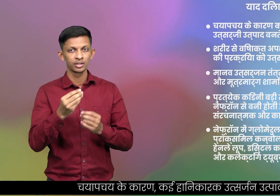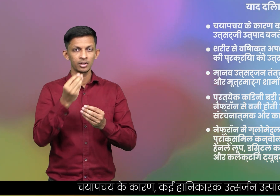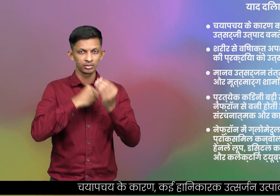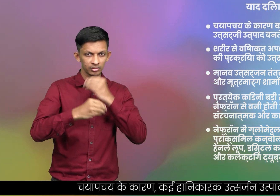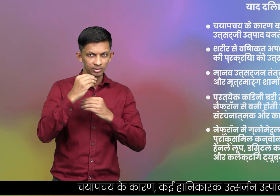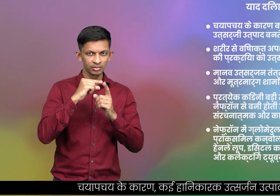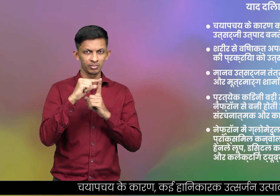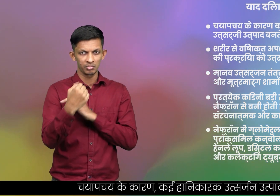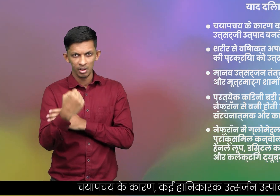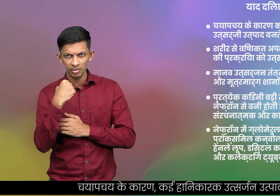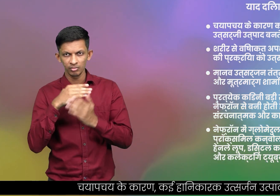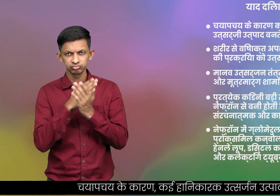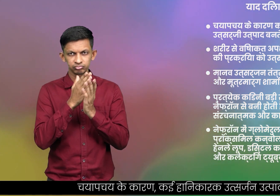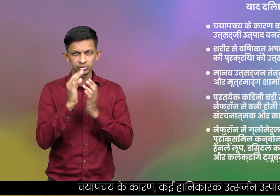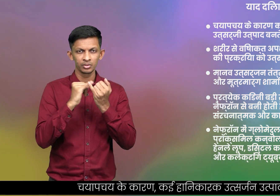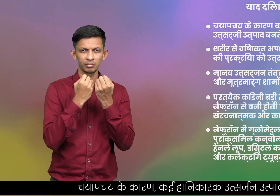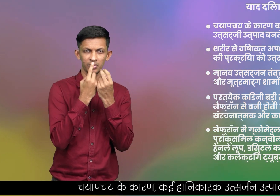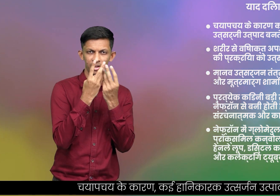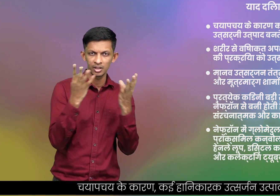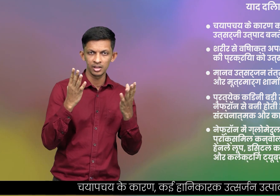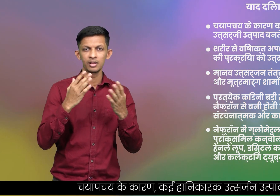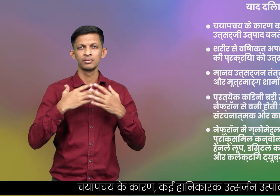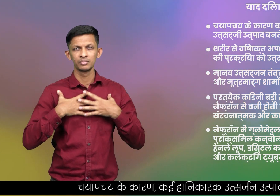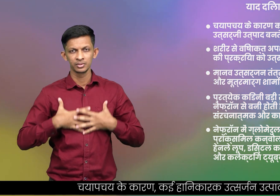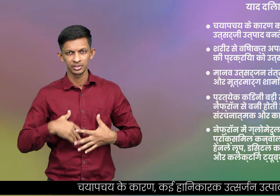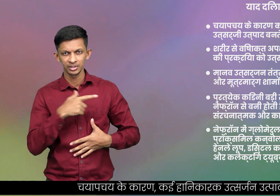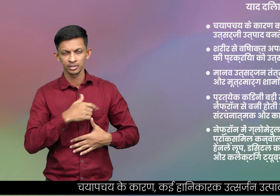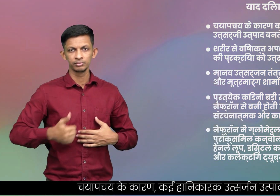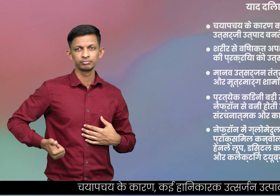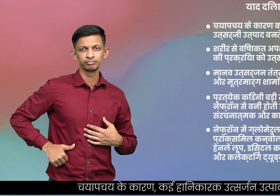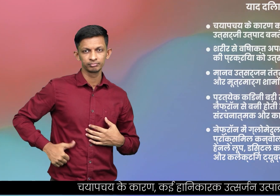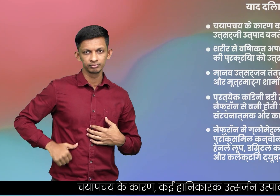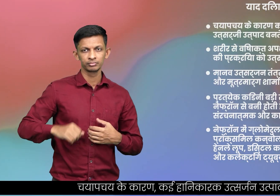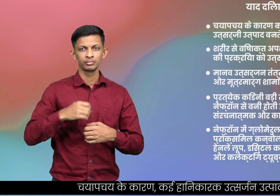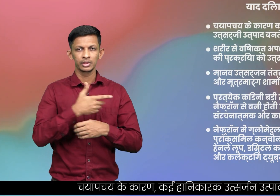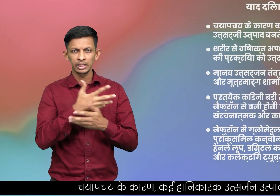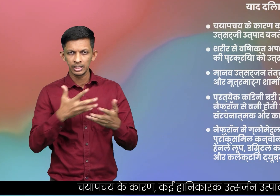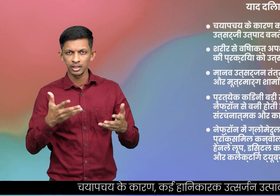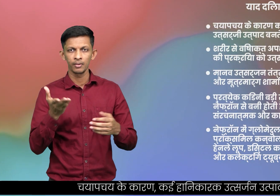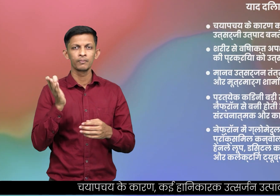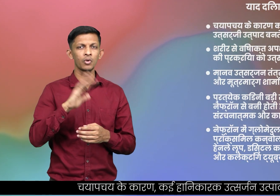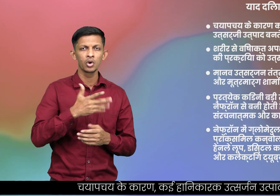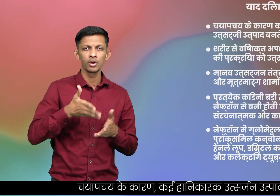चयापचय के कारण कई हानिकारक उत्सर्जन उत्पाद बनते हैं।